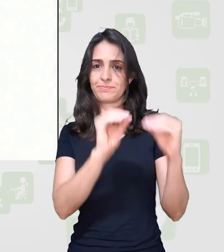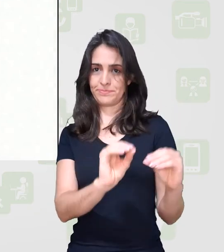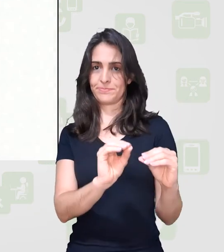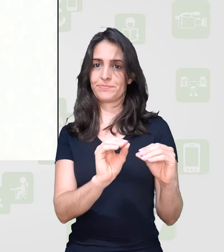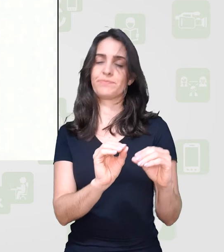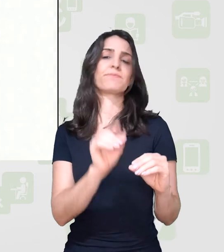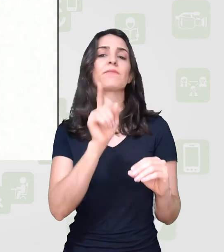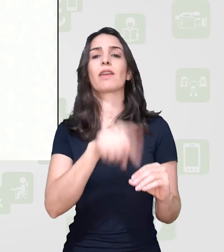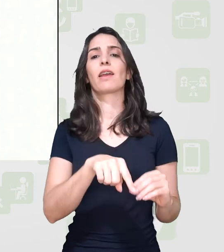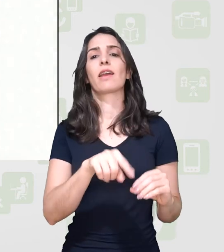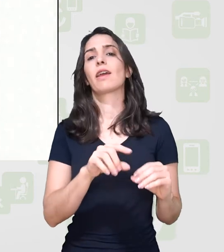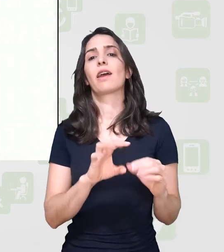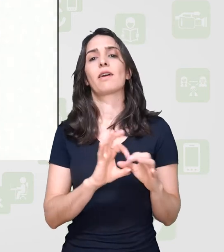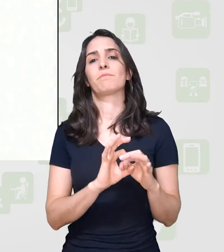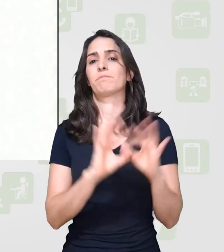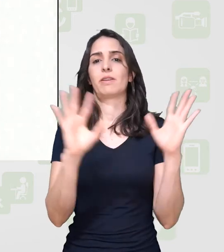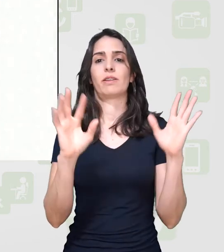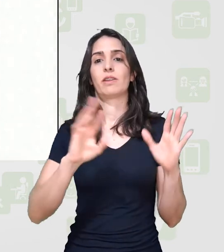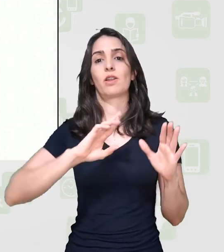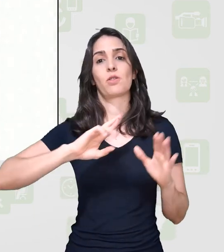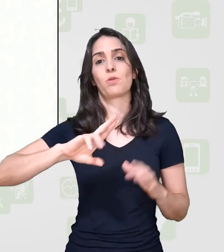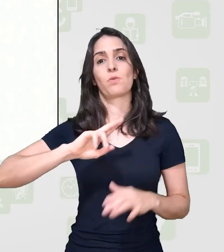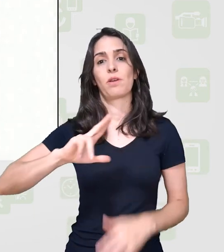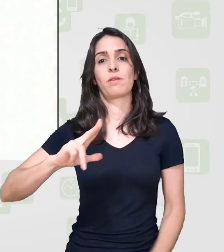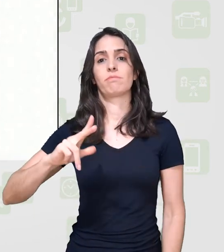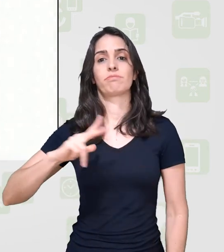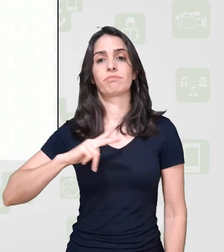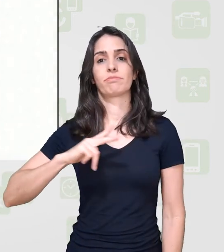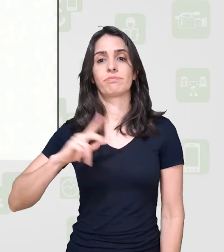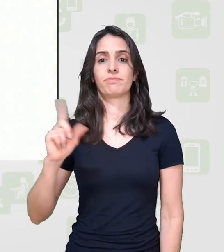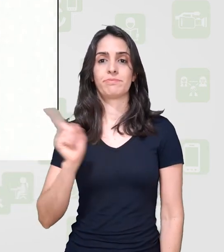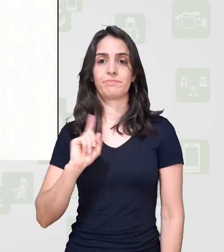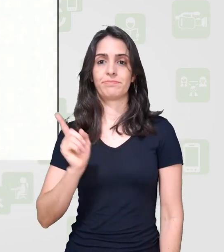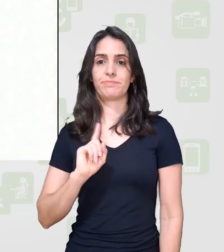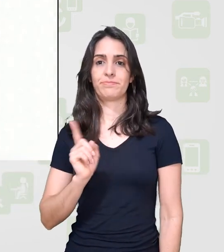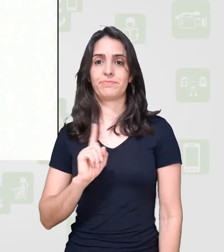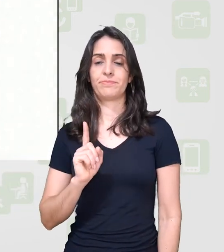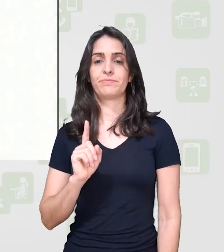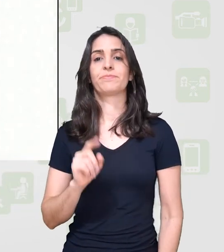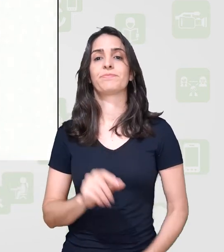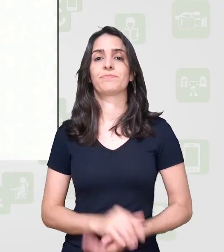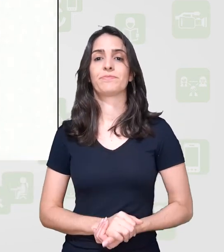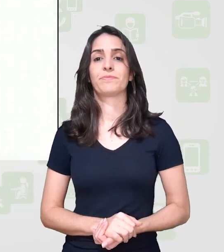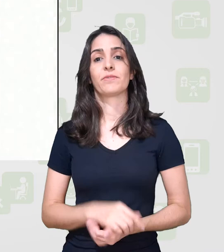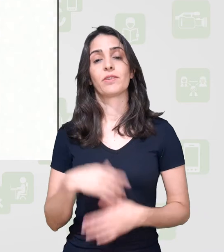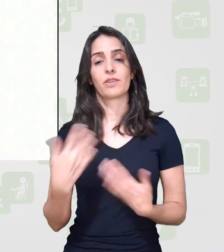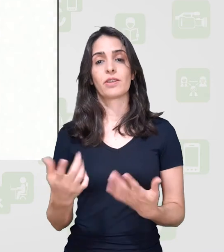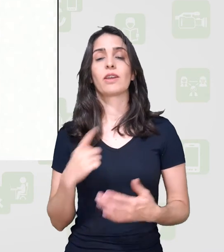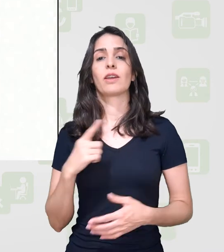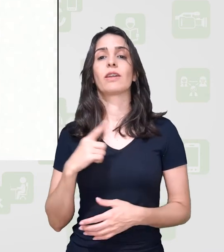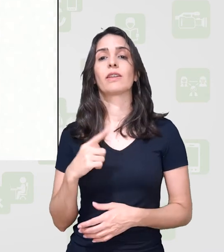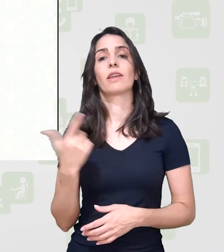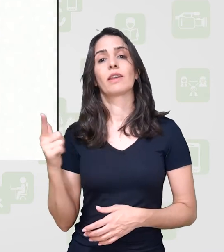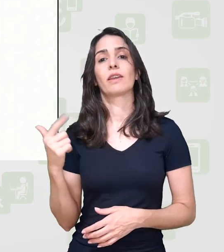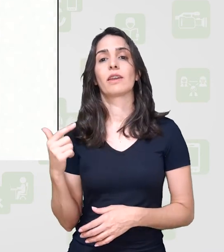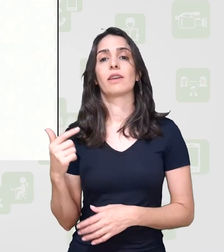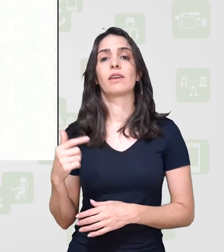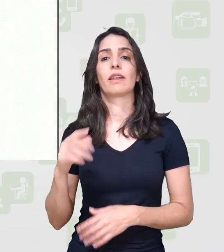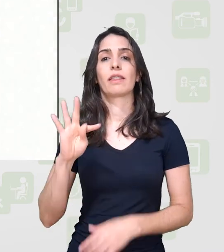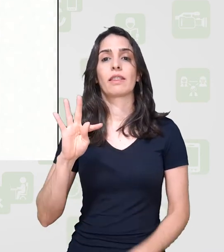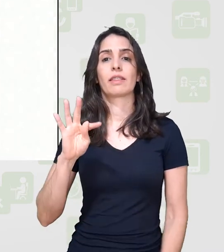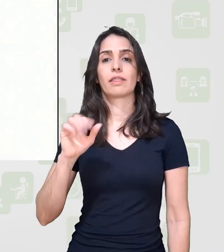dados diretamente da ferramenta não e com mecanismo de envio de feedback individual